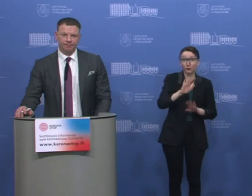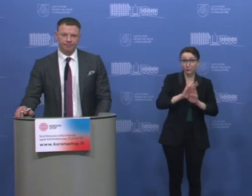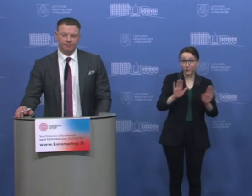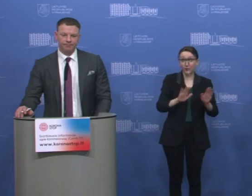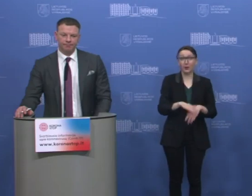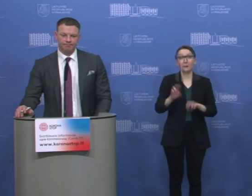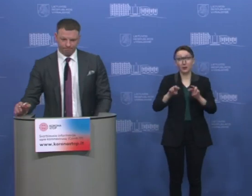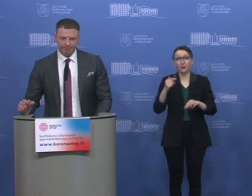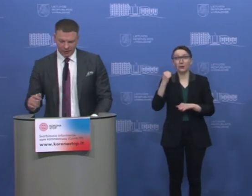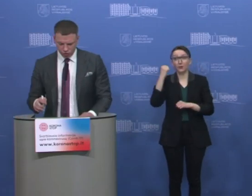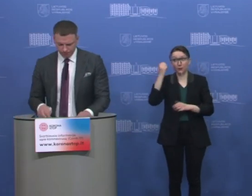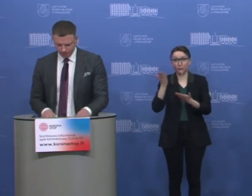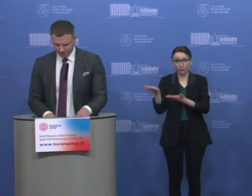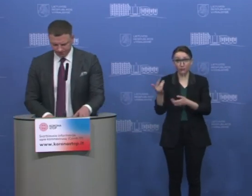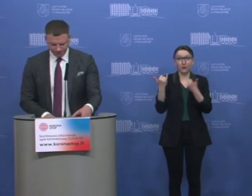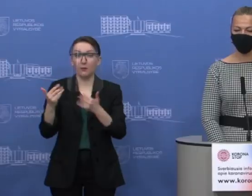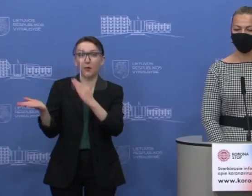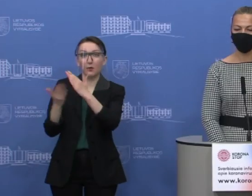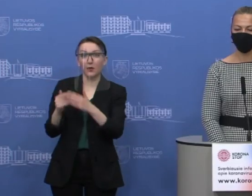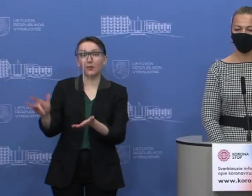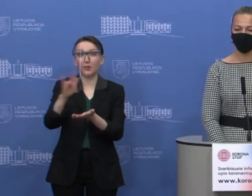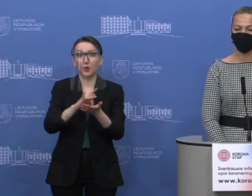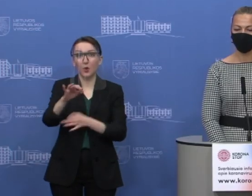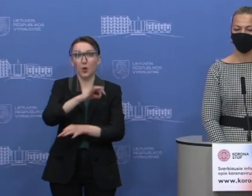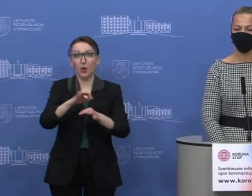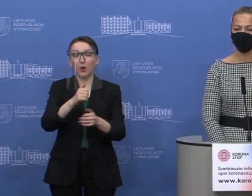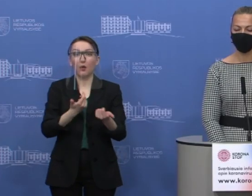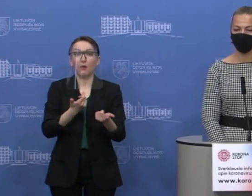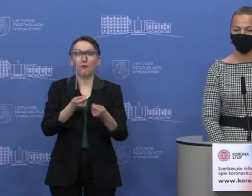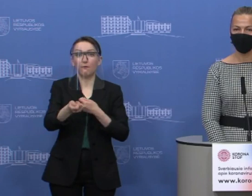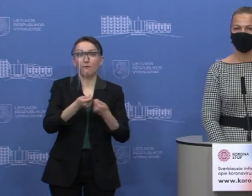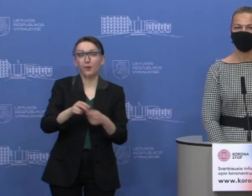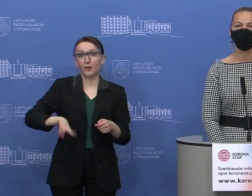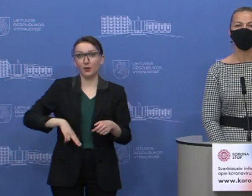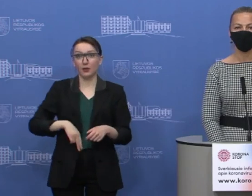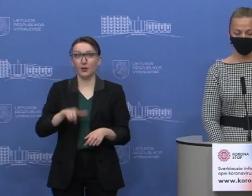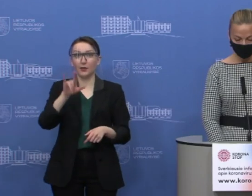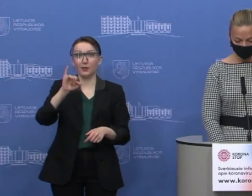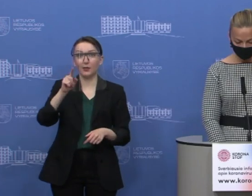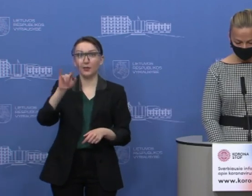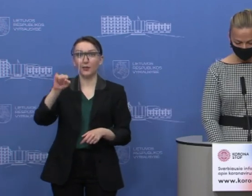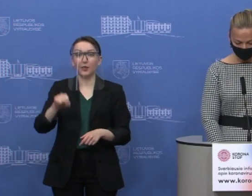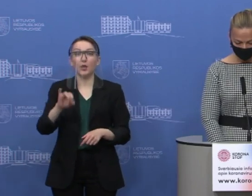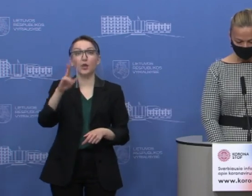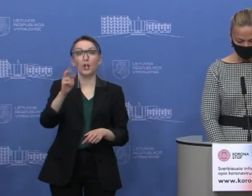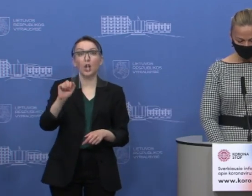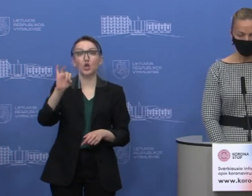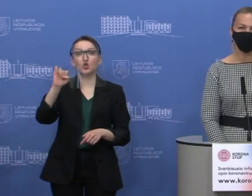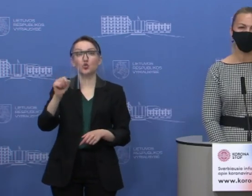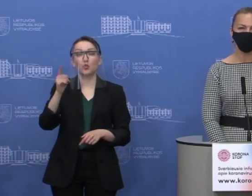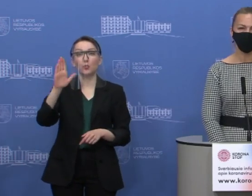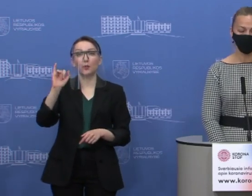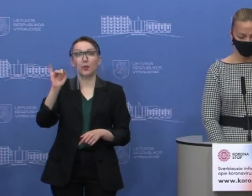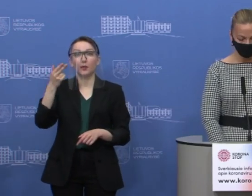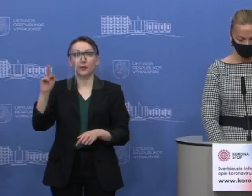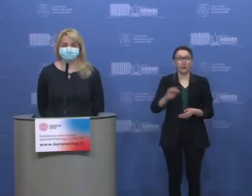Dėkuoju, ministrė. O dabar kvečiu Centrinės projektų valdymo agentūros direktorė Lydija Kašubinę papasakoti apie